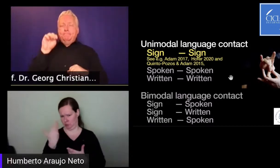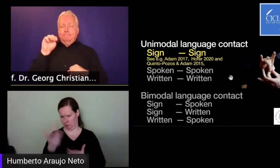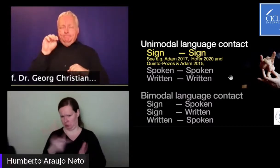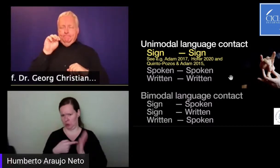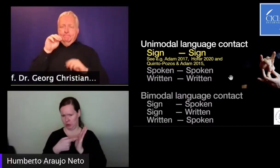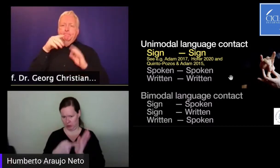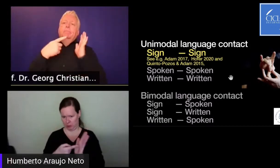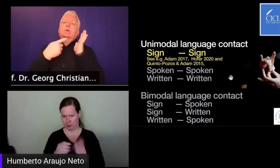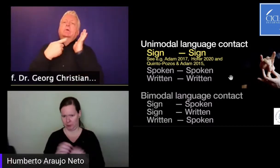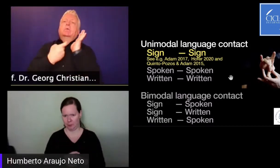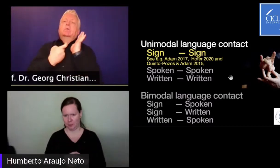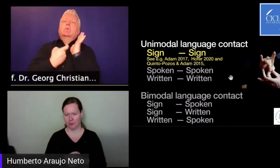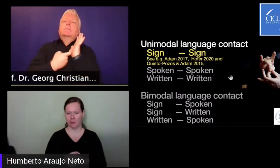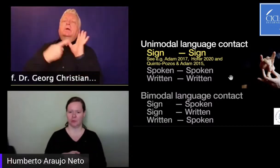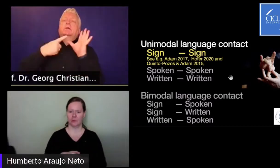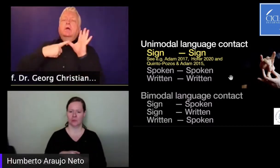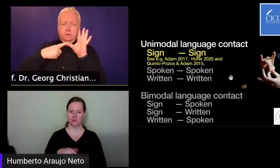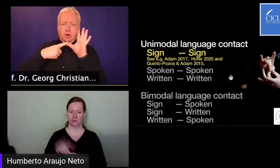ampliar.